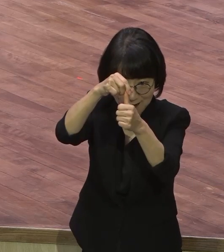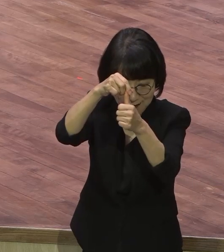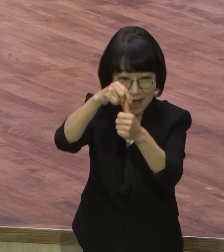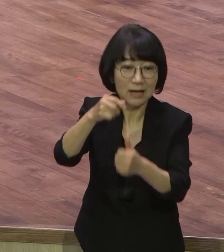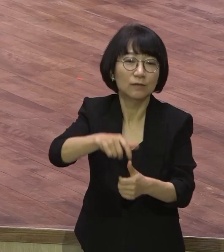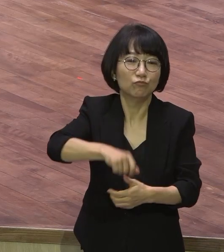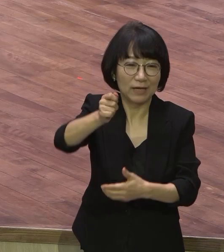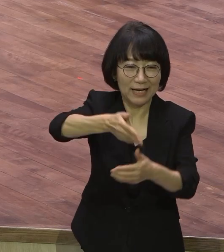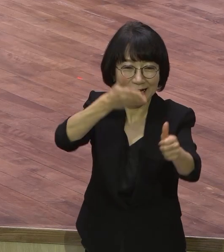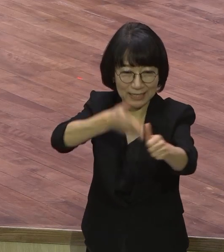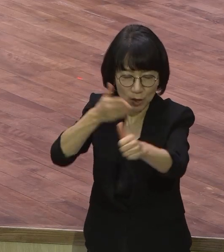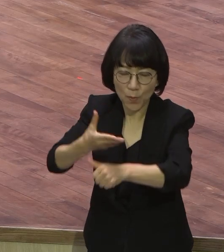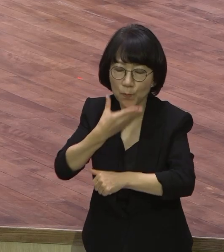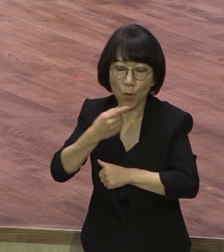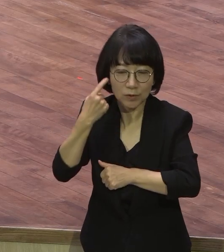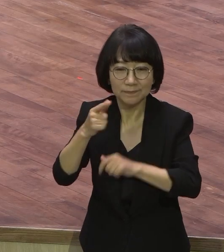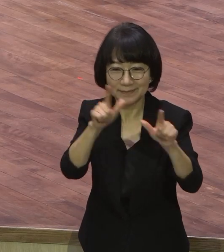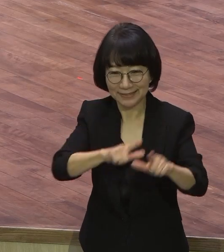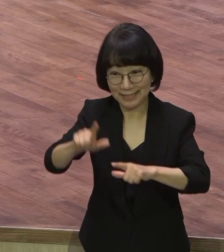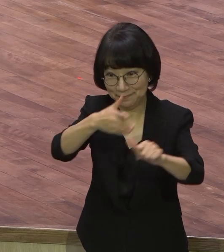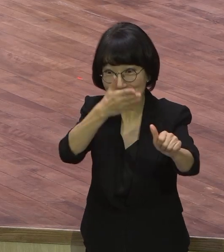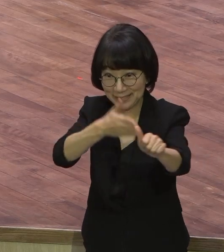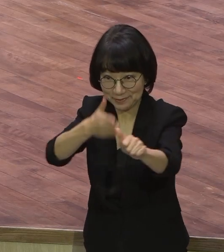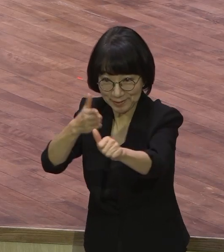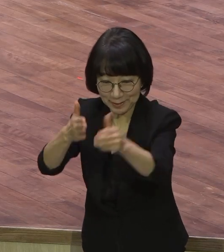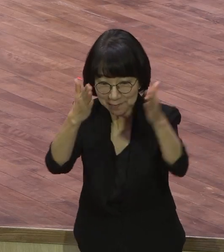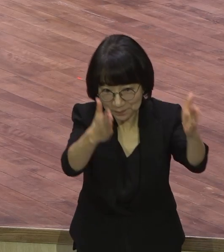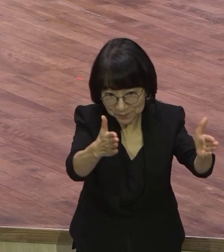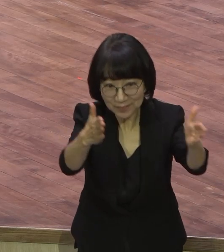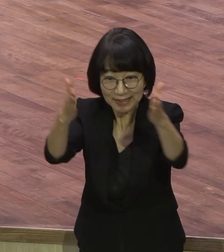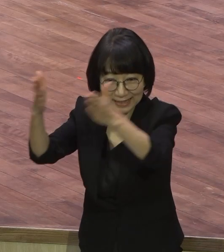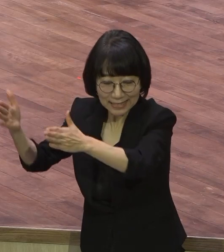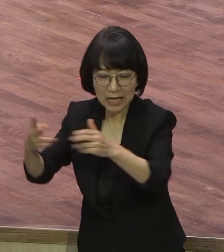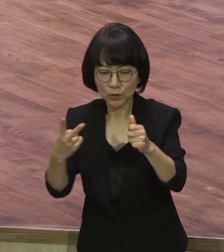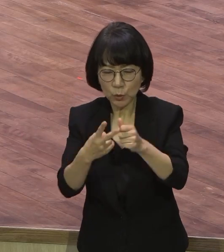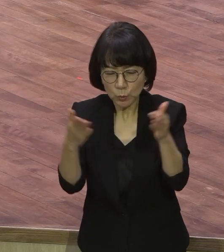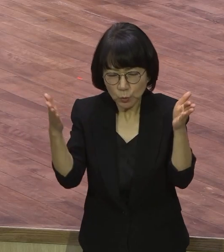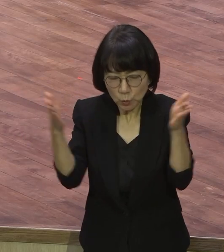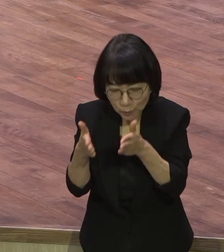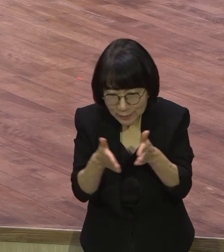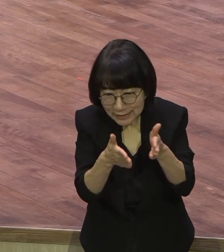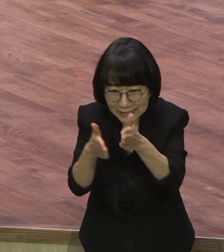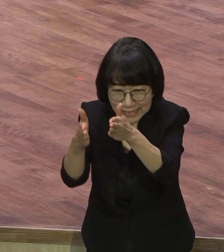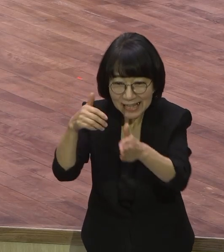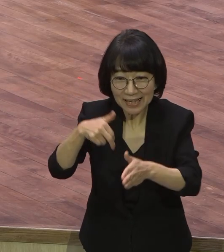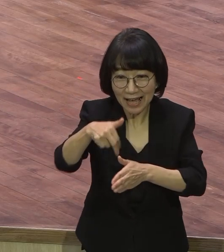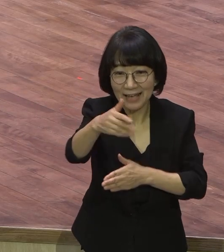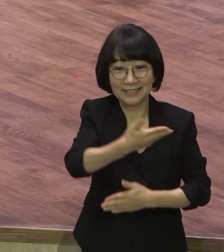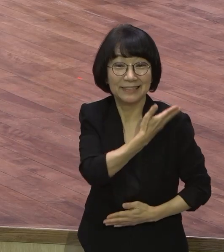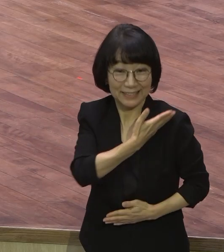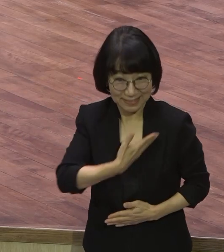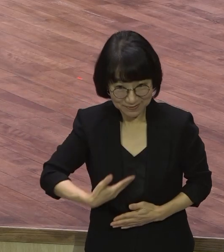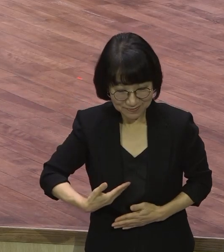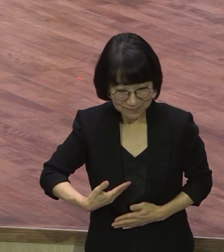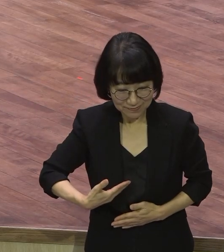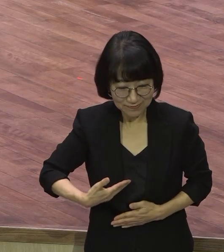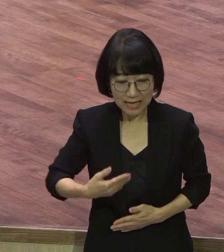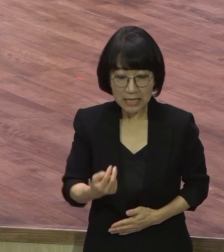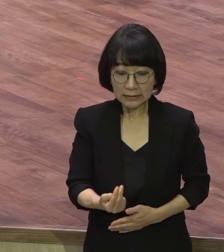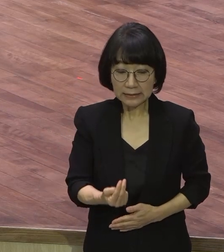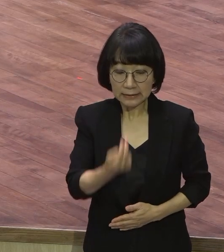되기를 제물로 축복합니다. 두 번째로 좁은 길을 가는 제자입니다. 14절 다시 봅니다. 생명으로